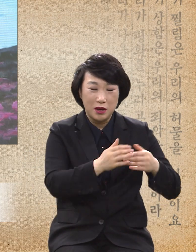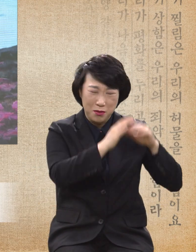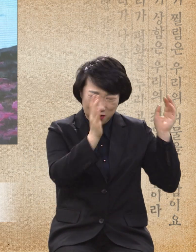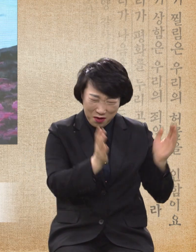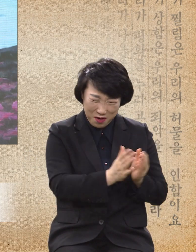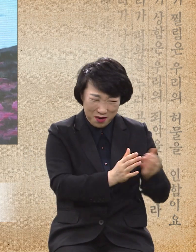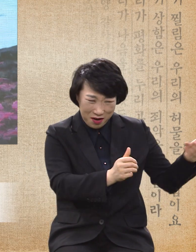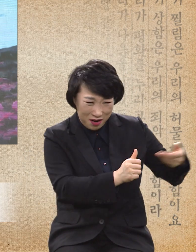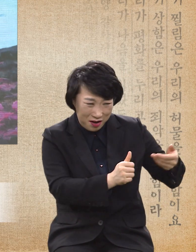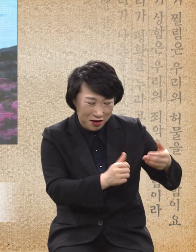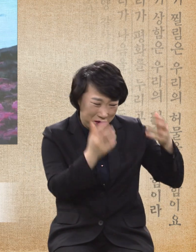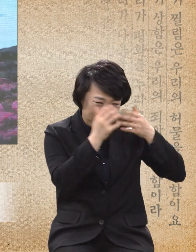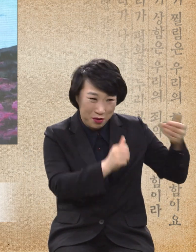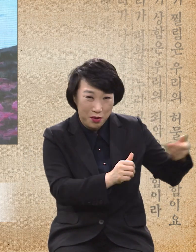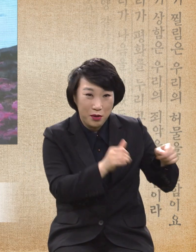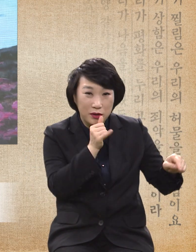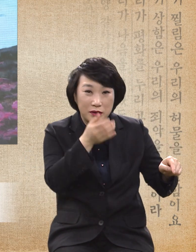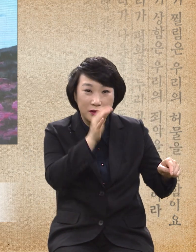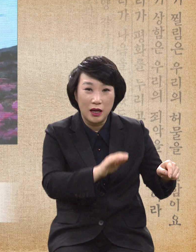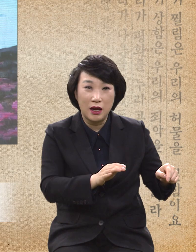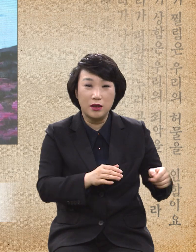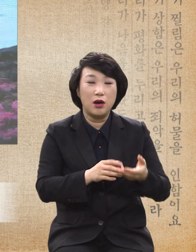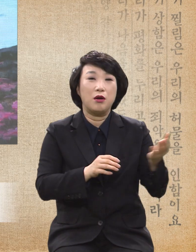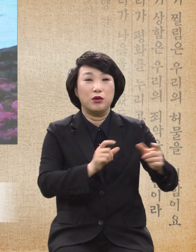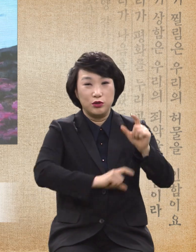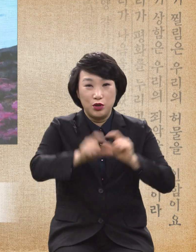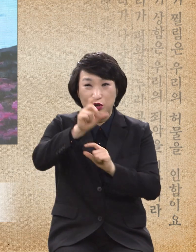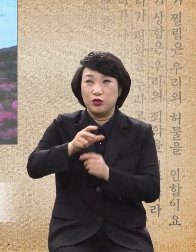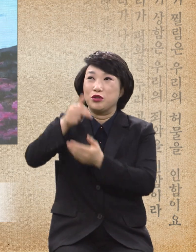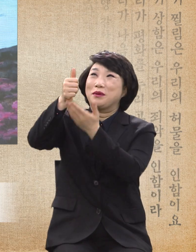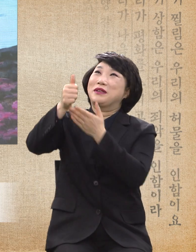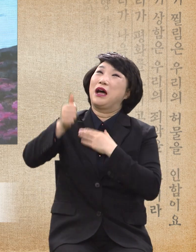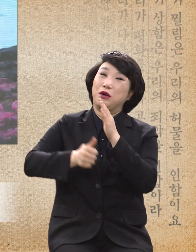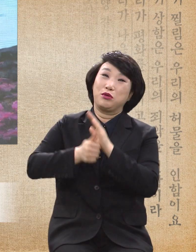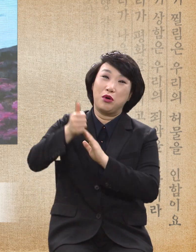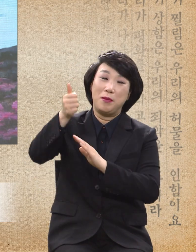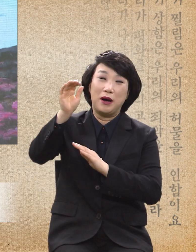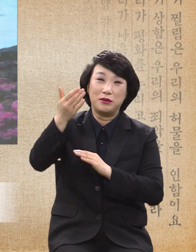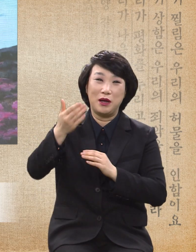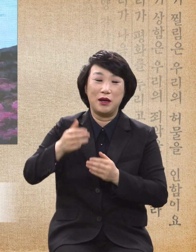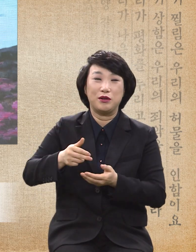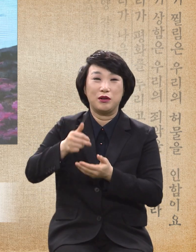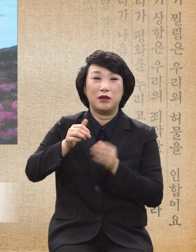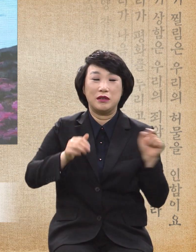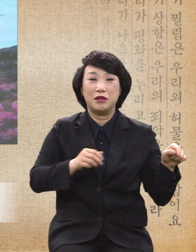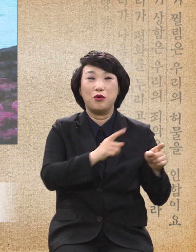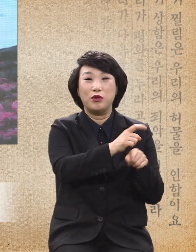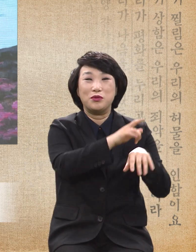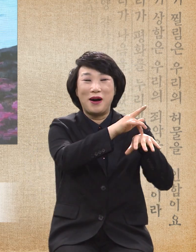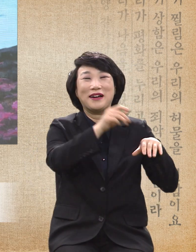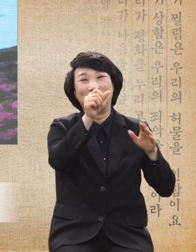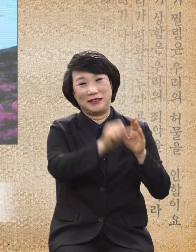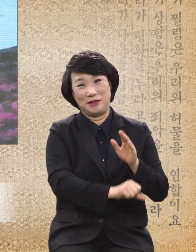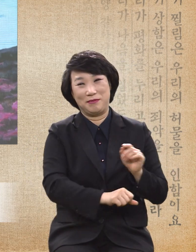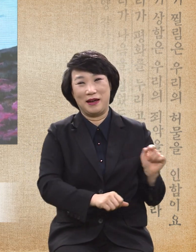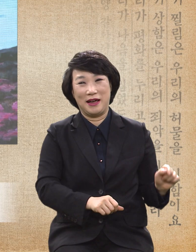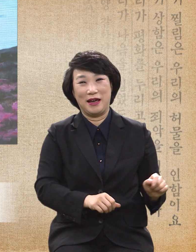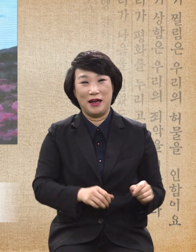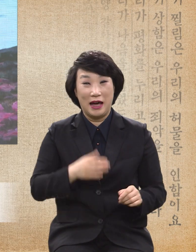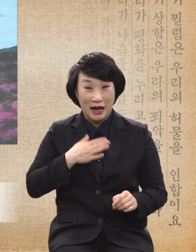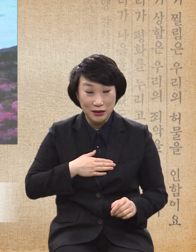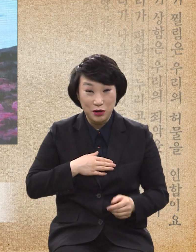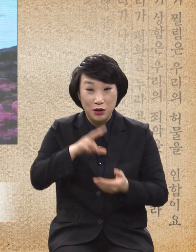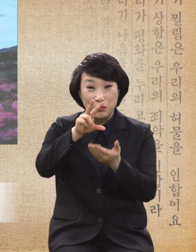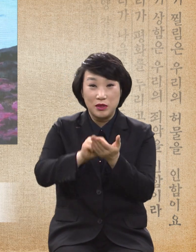가지고 온갖 괴롭히는데 그럴수록 주님이 내 소망이니 그건 실패자 아니냐 이 말입니다.